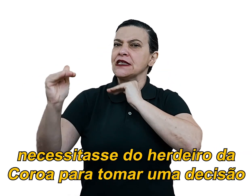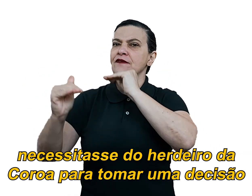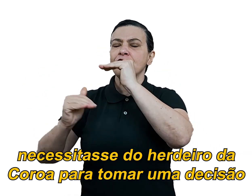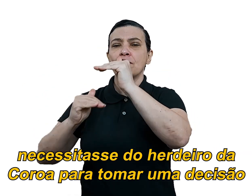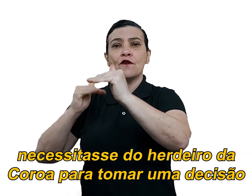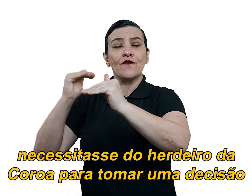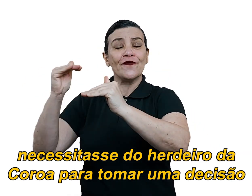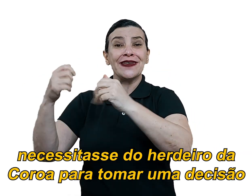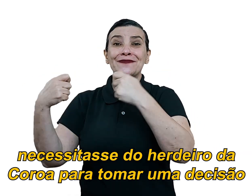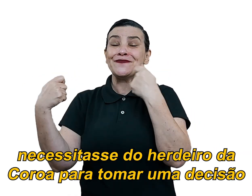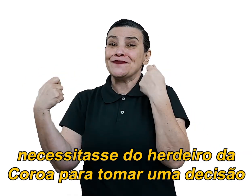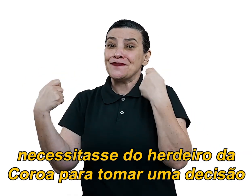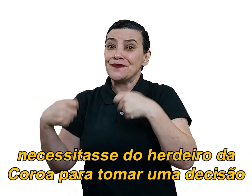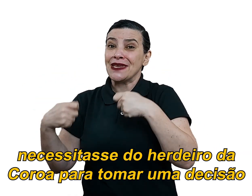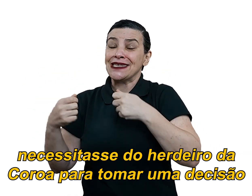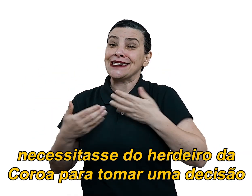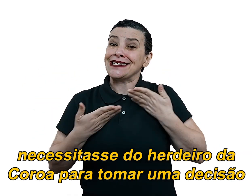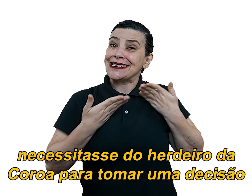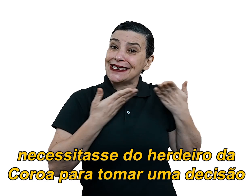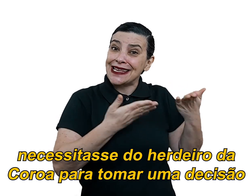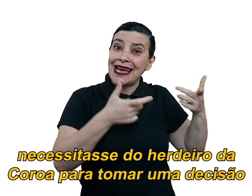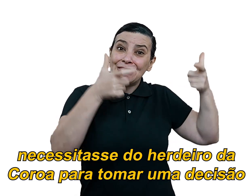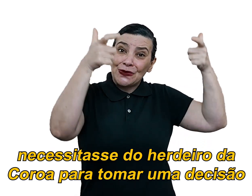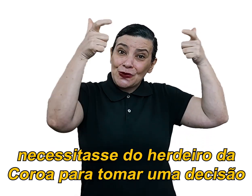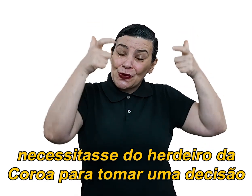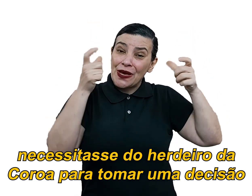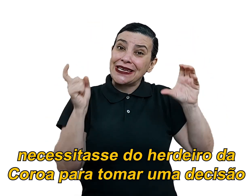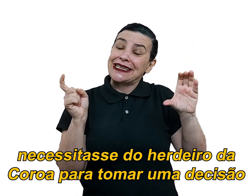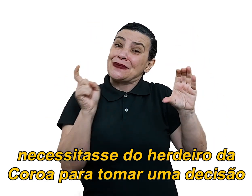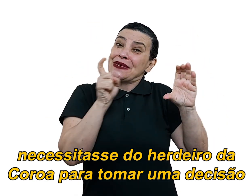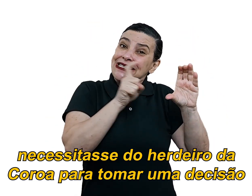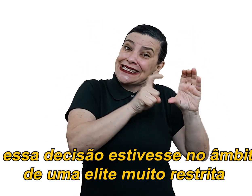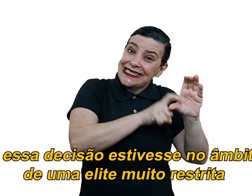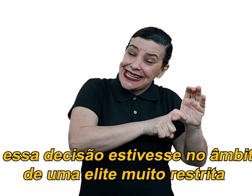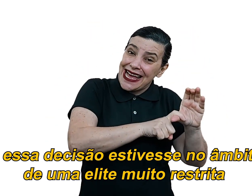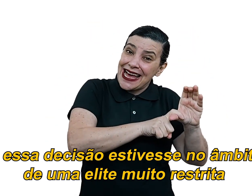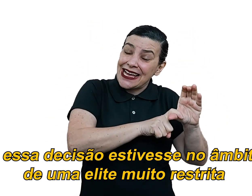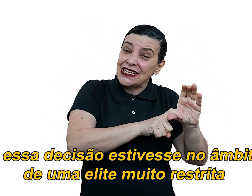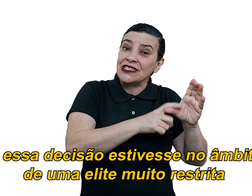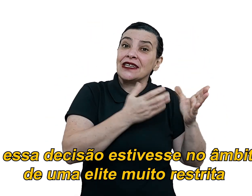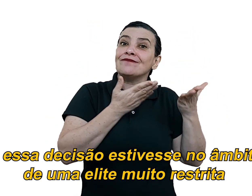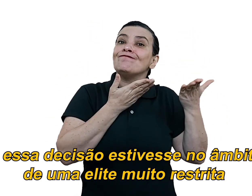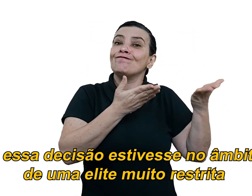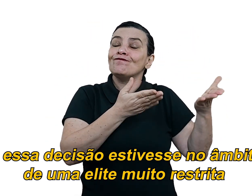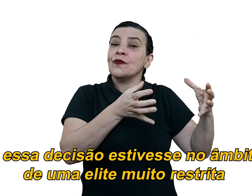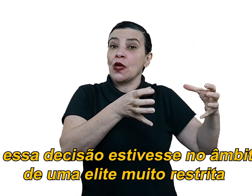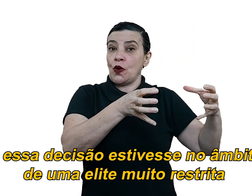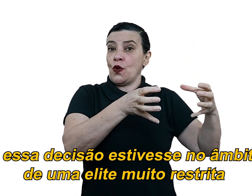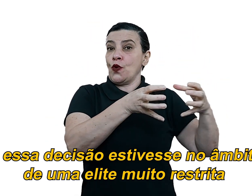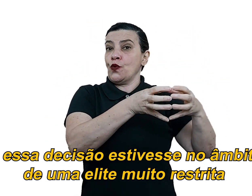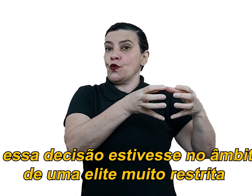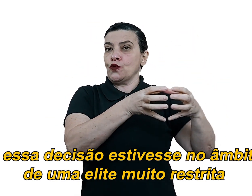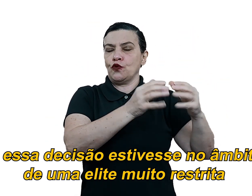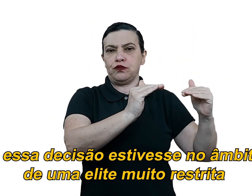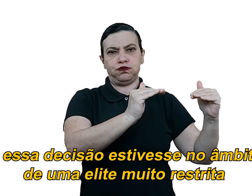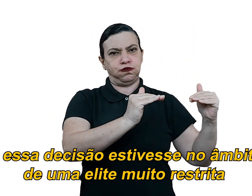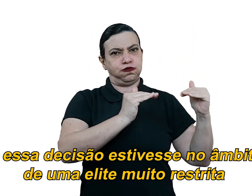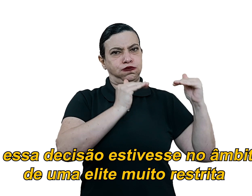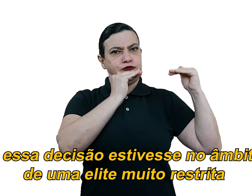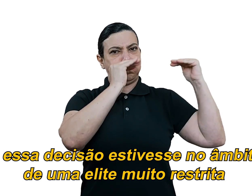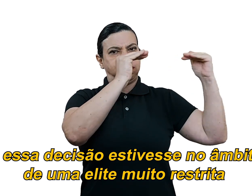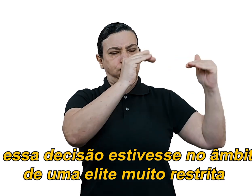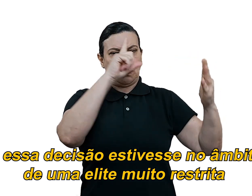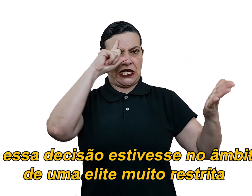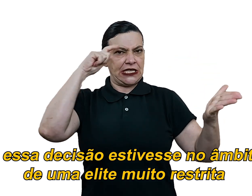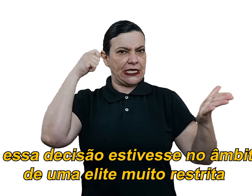autodesenvolver, necessitasse do herdeiro da coroa para tomar uma decisão, e essa decisão estivesse no âmbito